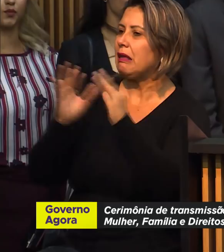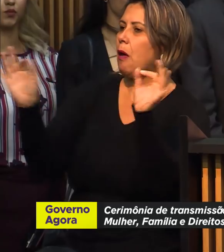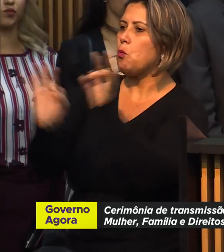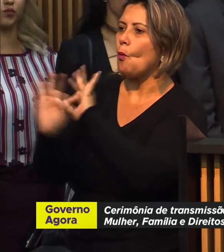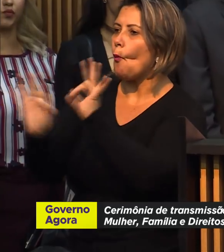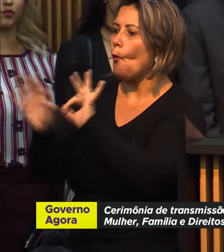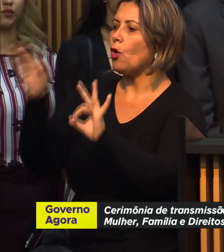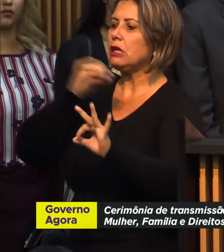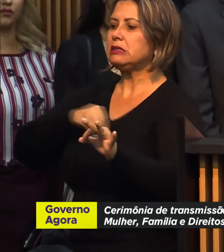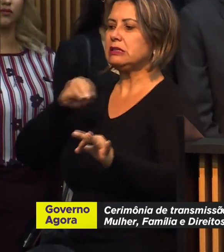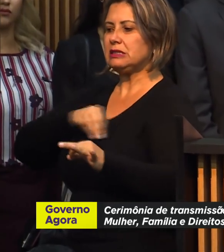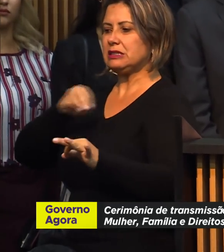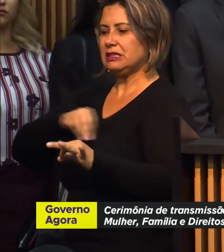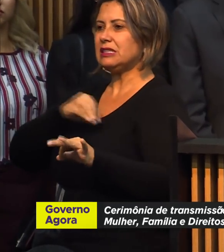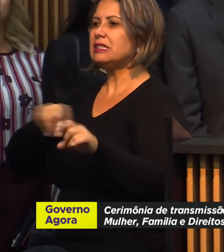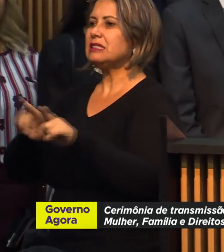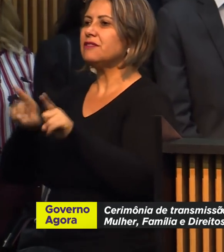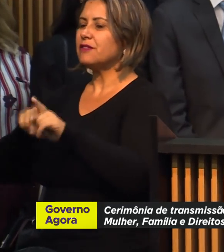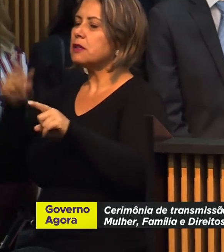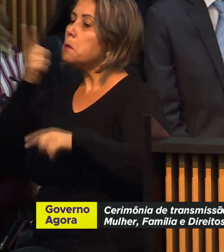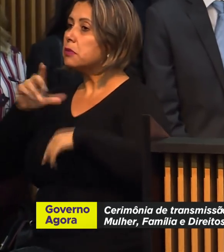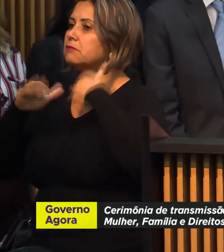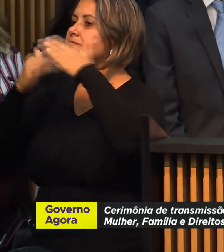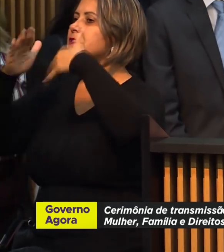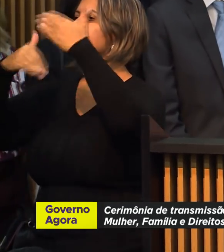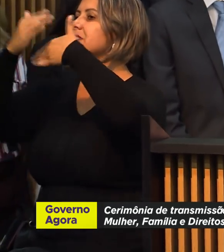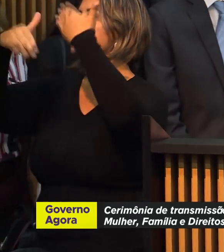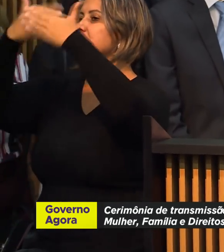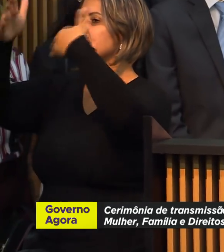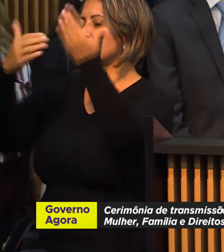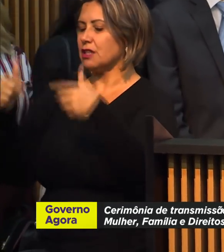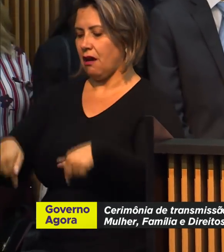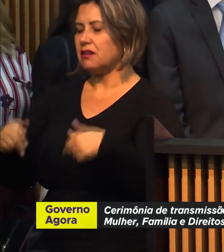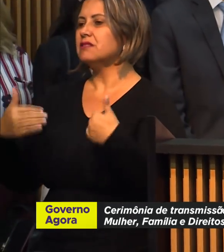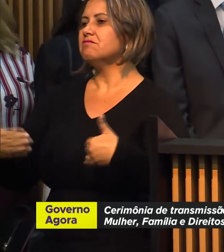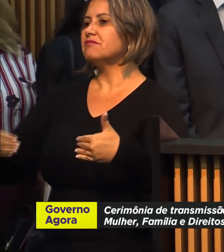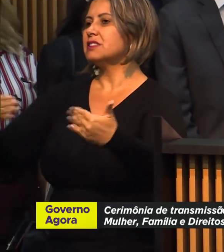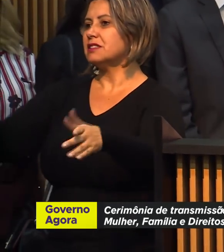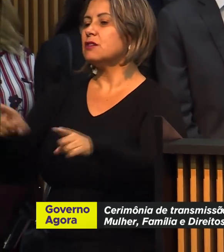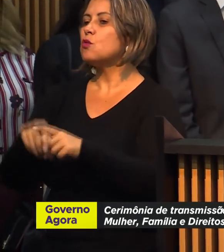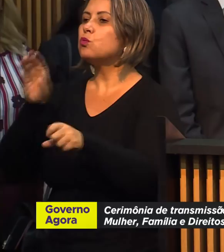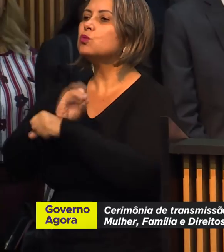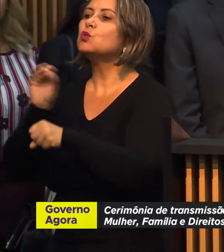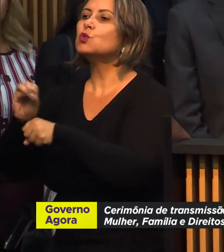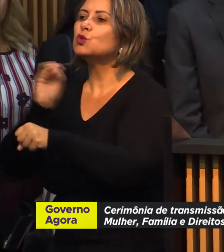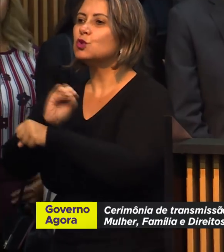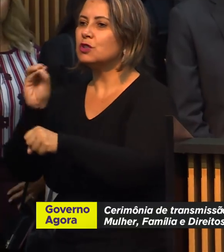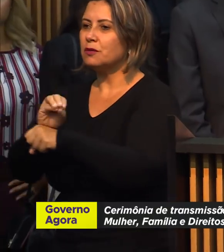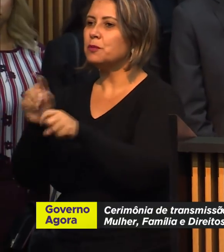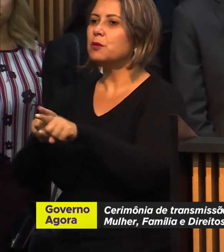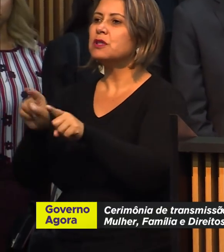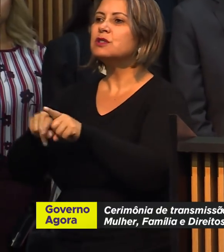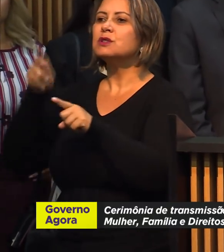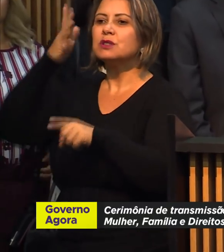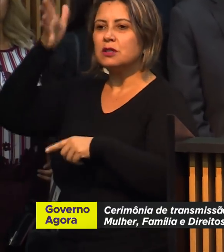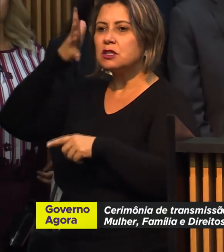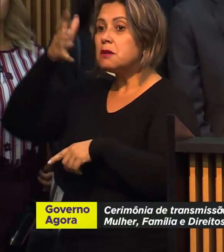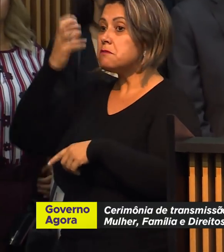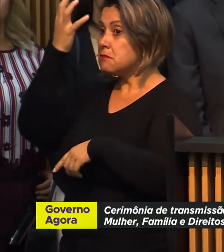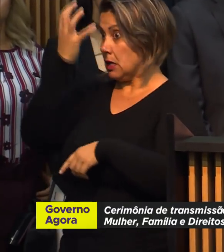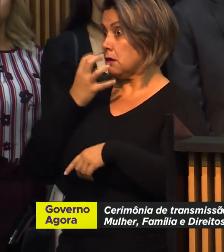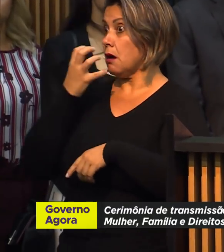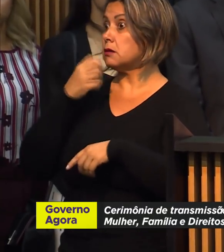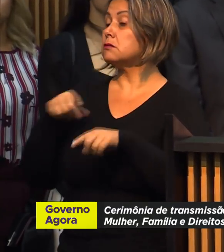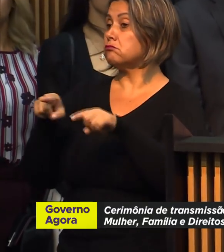trabalho e renda, terão o protagonismo que merecem nesse ministério. Cuidaremos de todos com políticas públicas